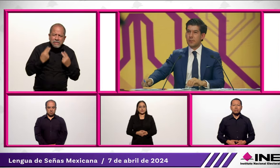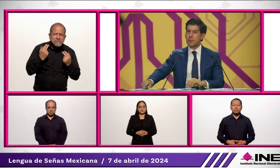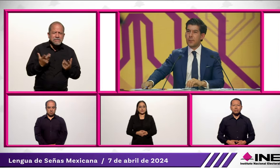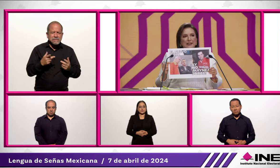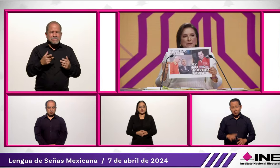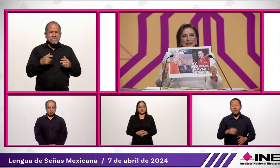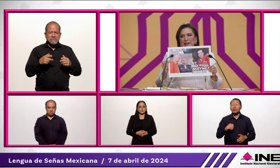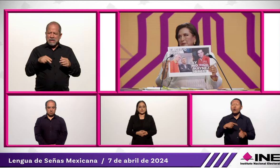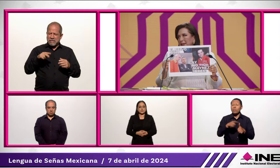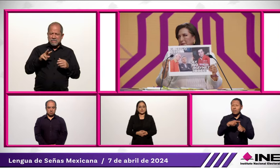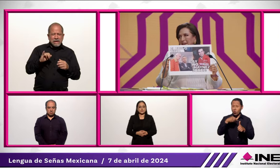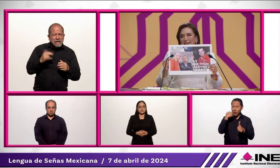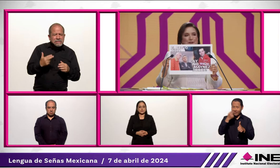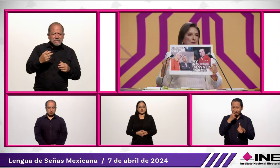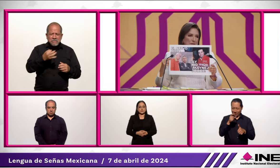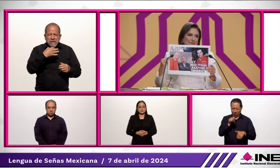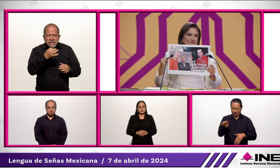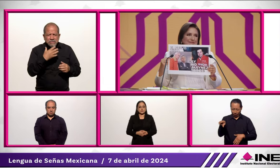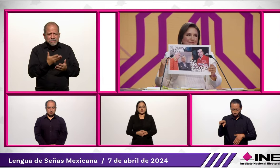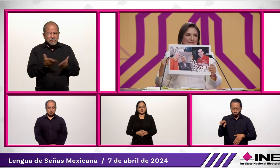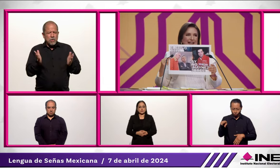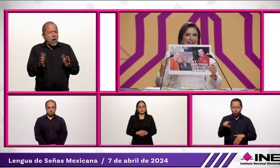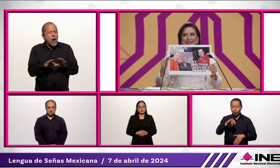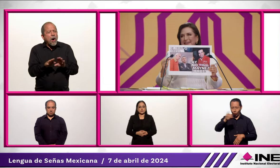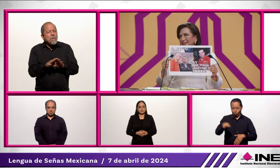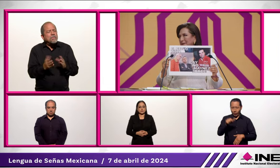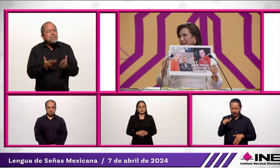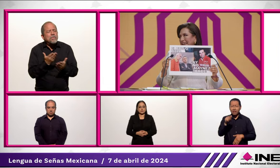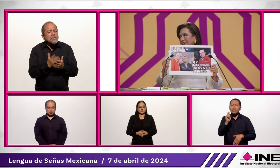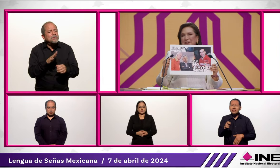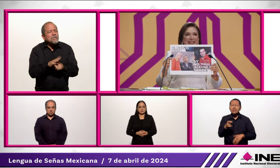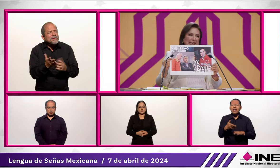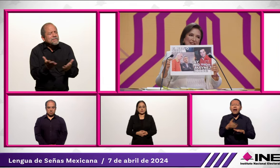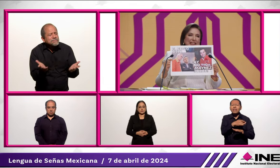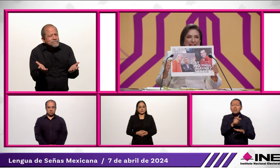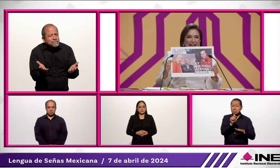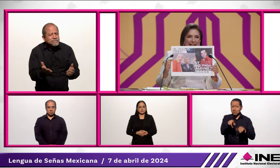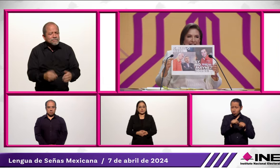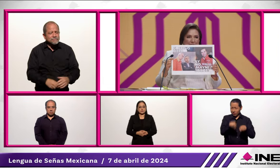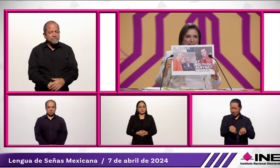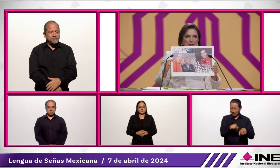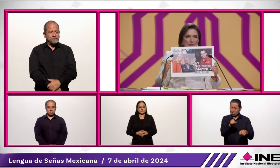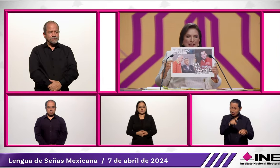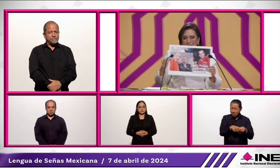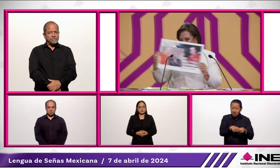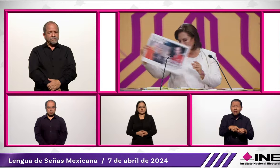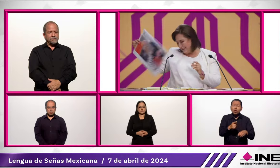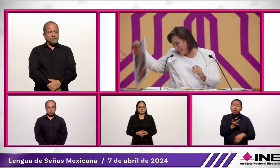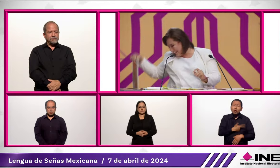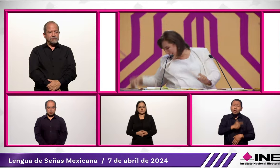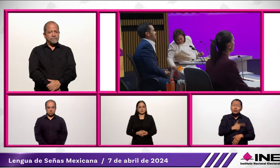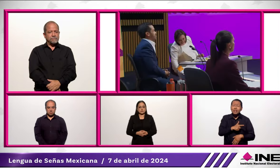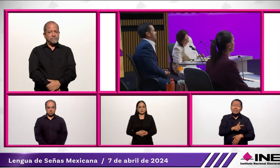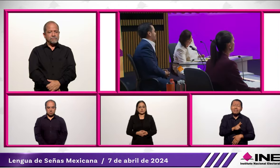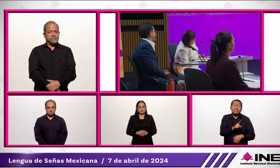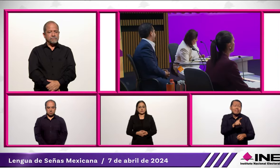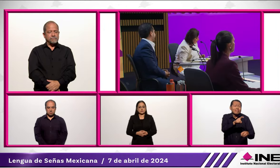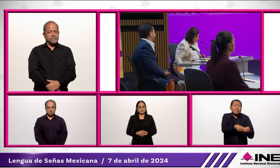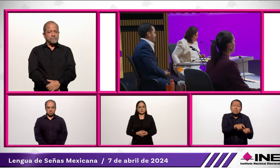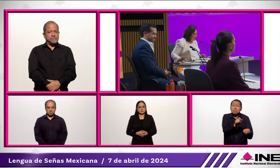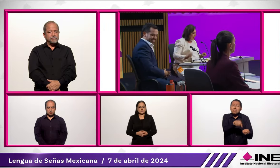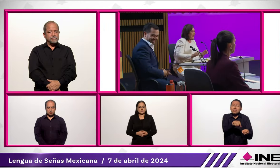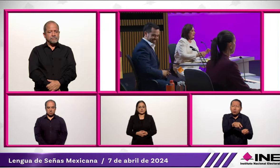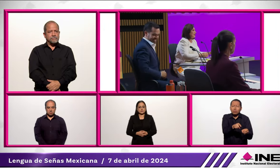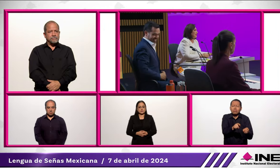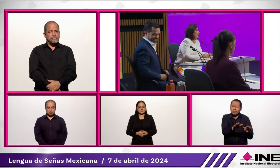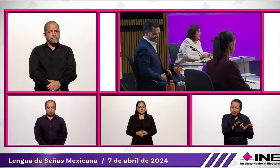primero que quiero decirle al candidato Máynez, pues que él perteneció a ese sistema que tanto critica. O sea, es que le baje un poquito. De